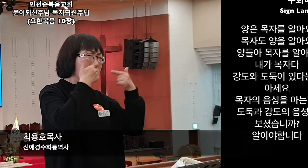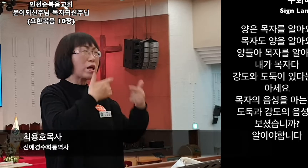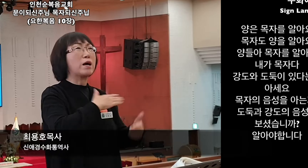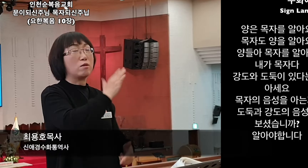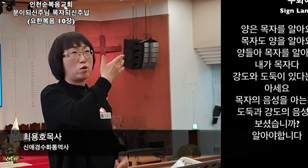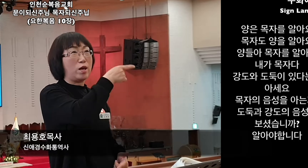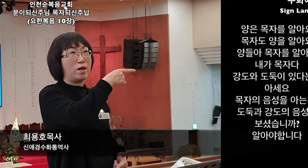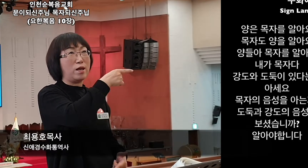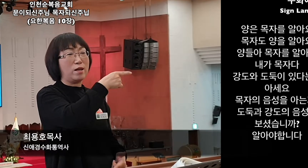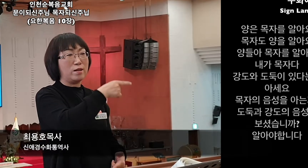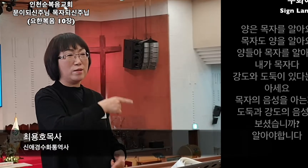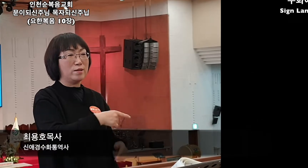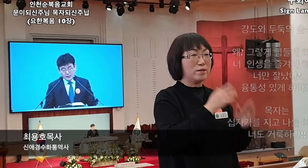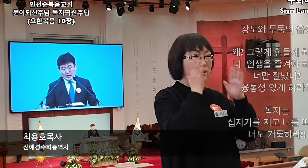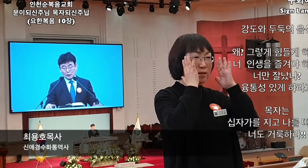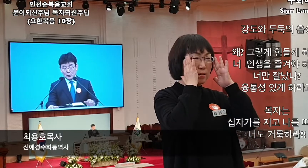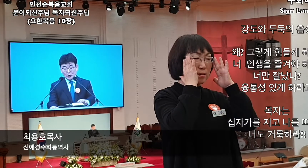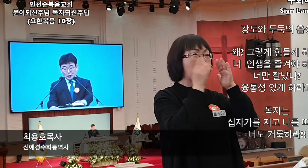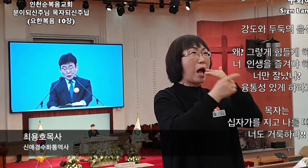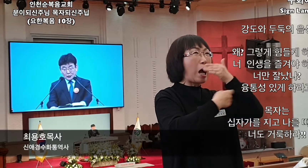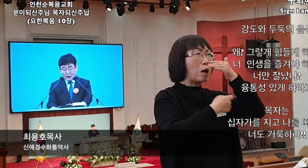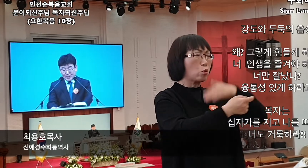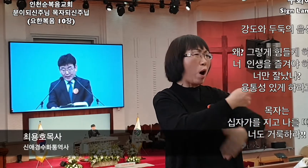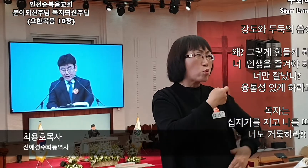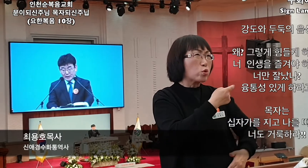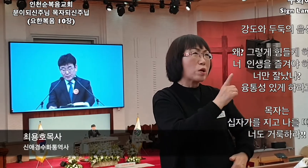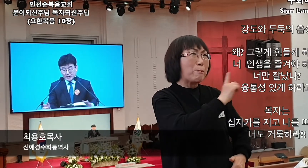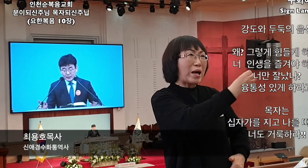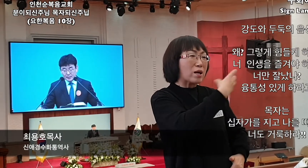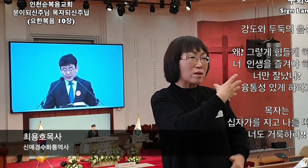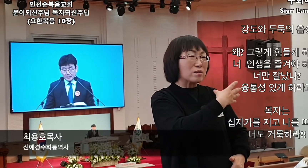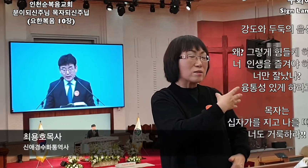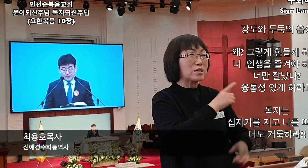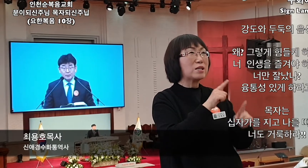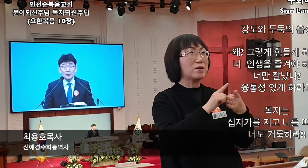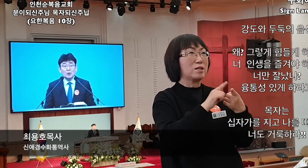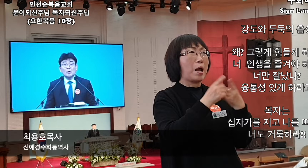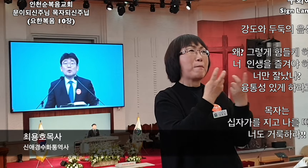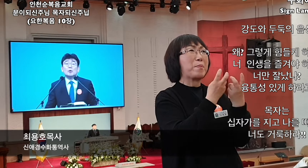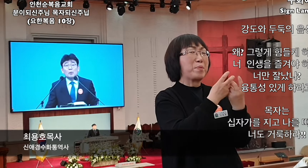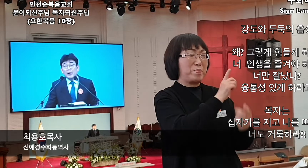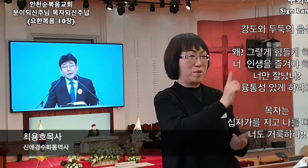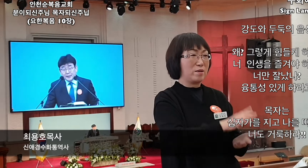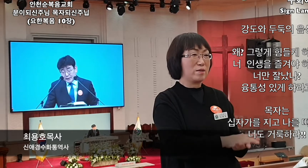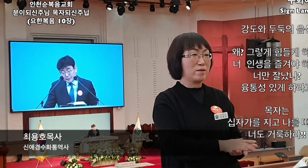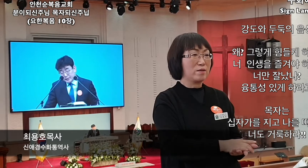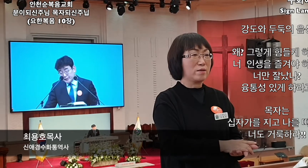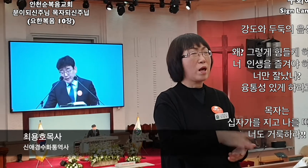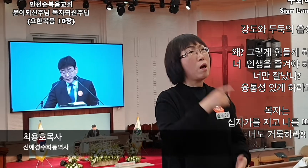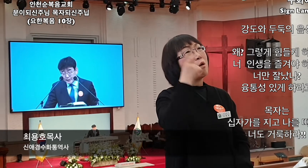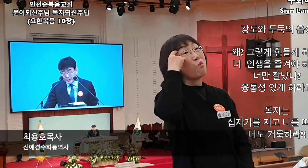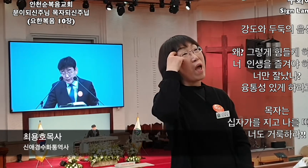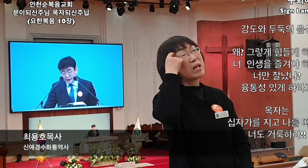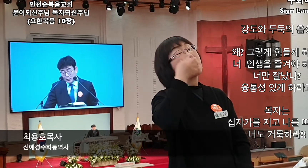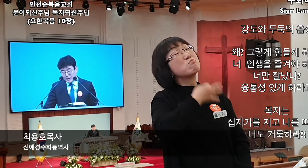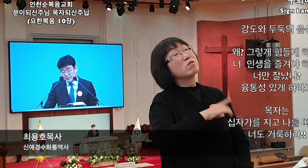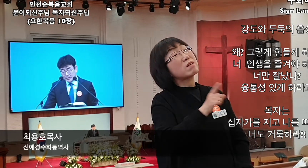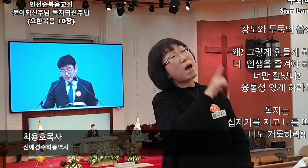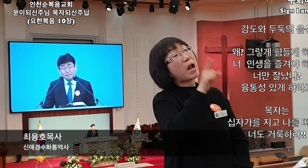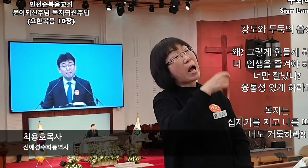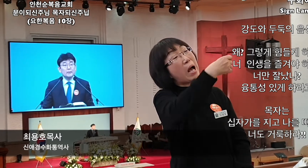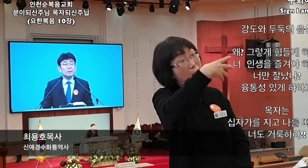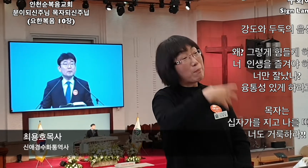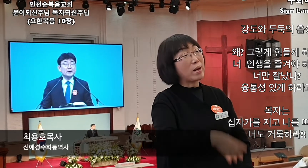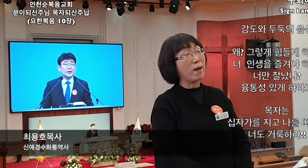돼요. 들려드릴게요. 강도와 도둑은 어떻게 말하는지 아십니까? 이렇게 말합니다. 왜 그렇게 힘들게 사니? 라고